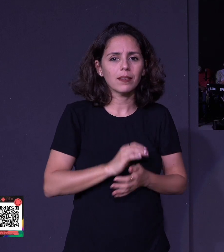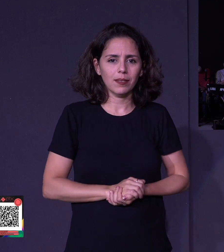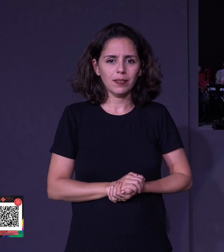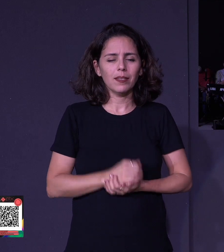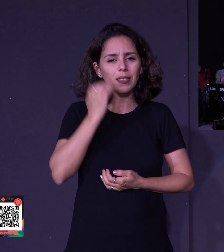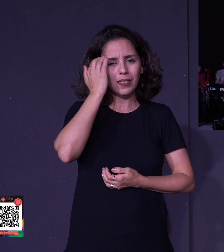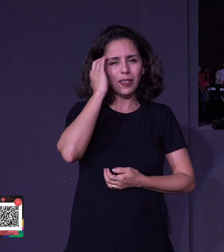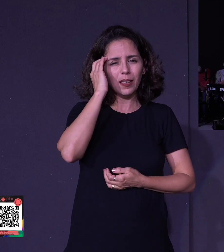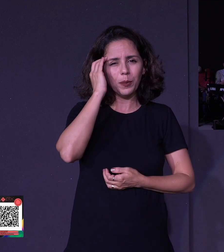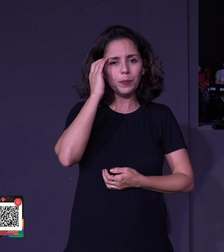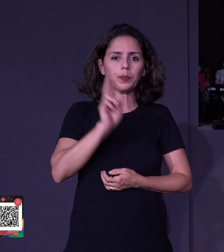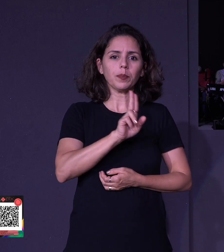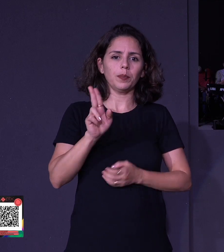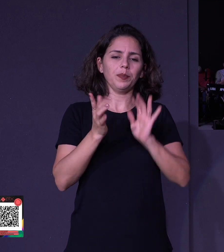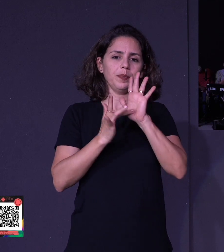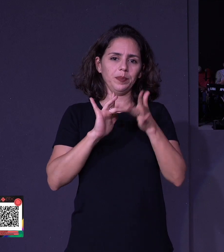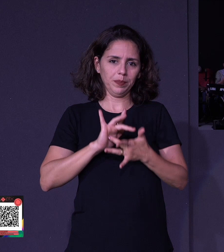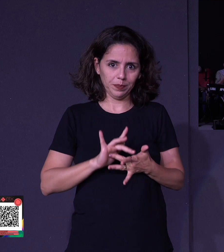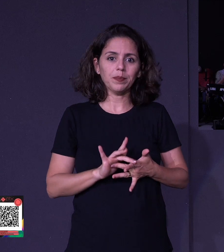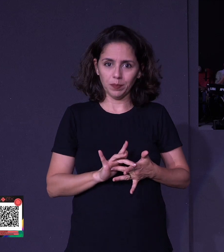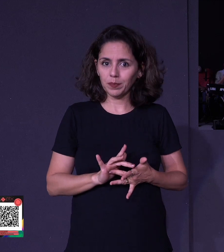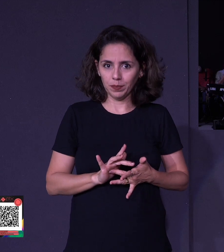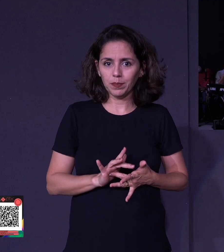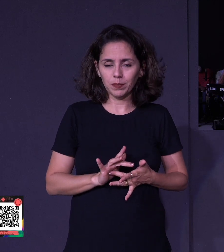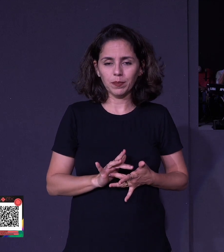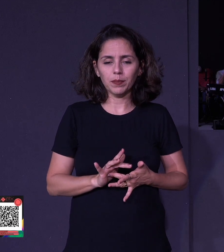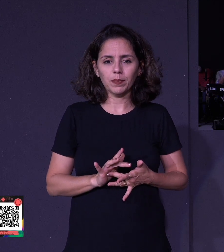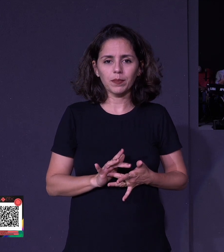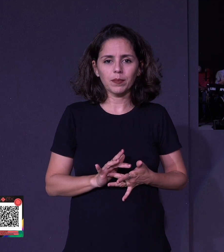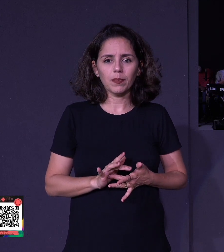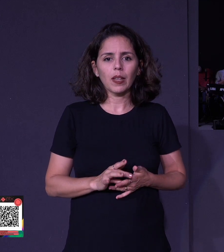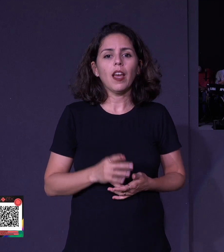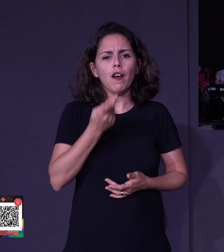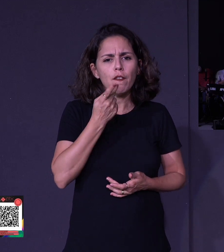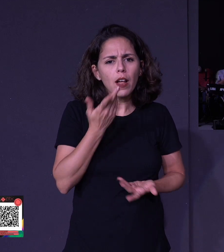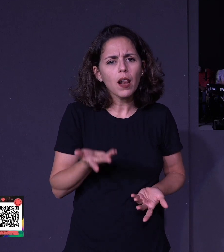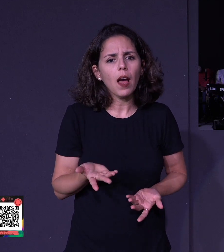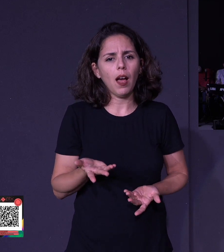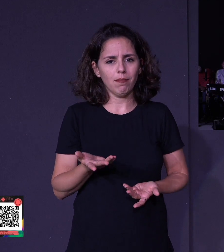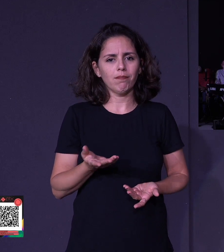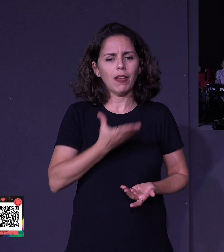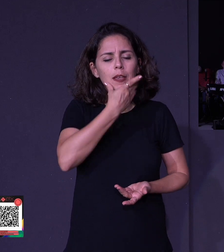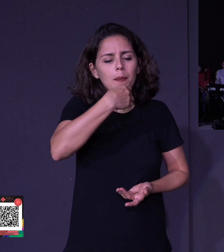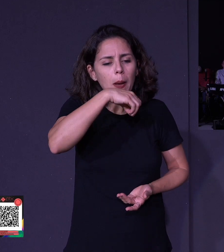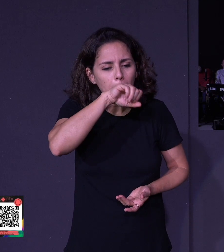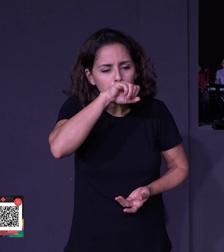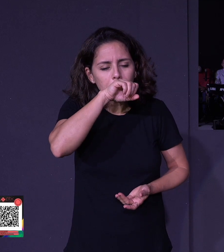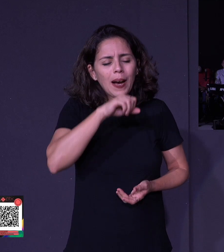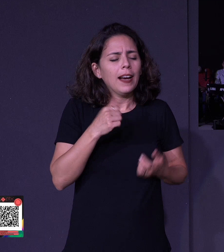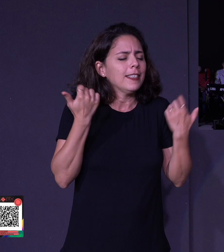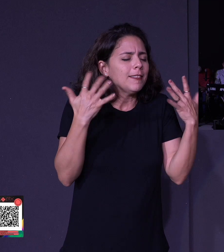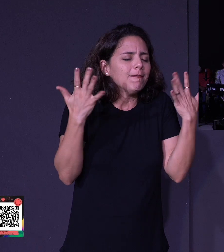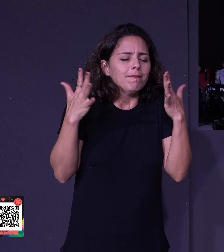nome de Jesus. Não deixe de dizer, papai, tenho orgulho de você. Eu te amo, meu filho. Eu